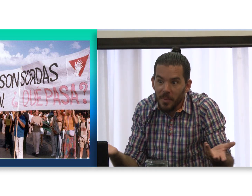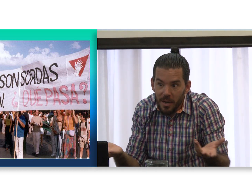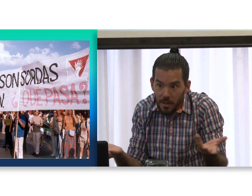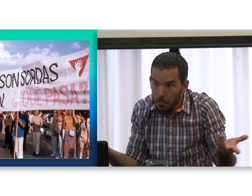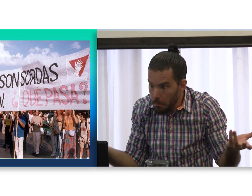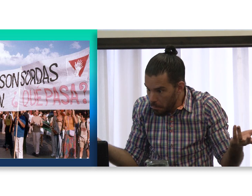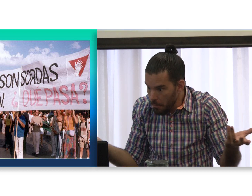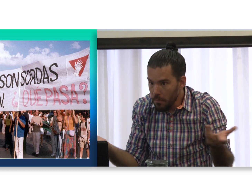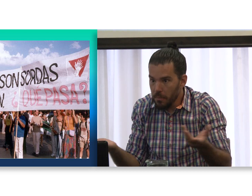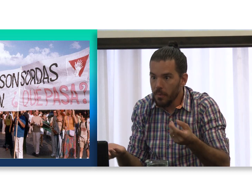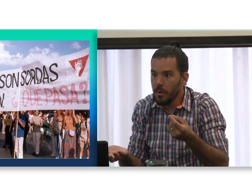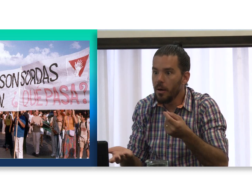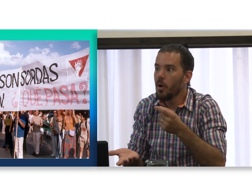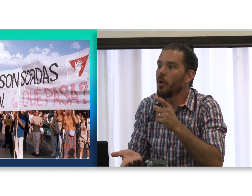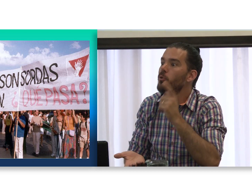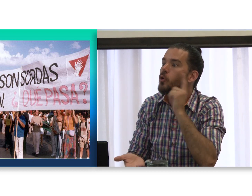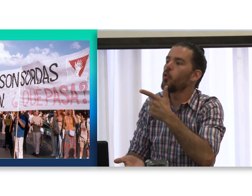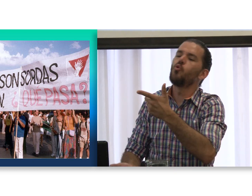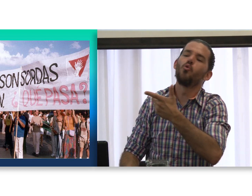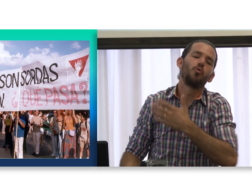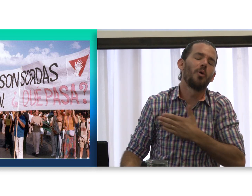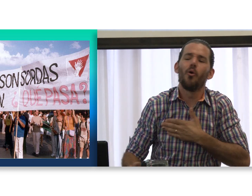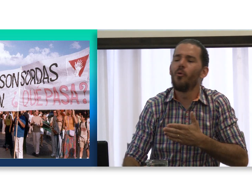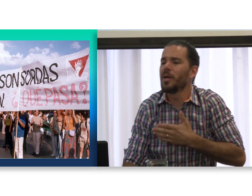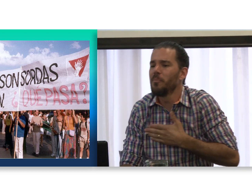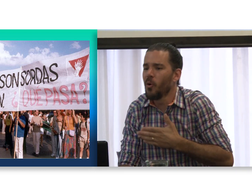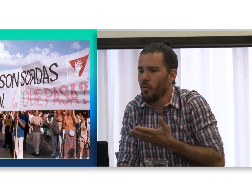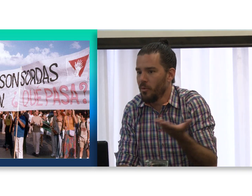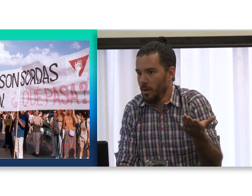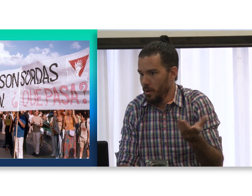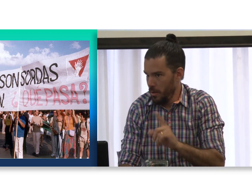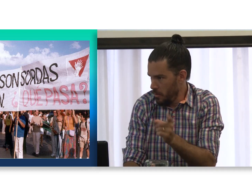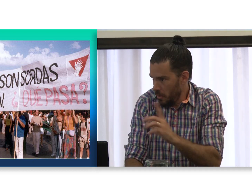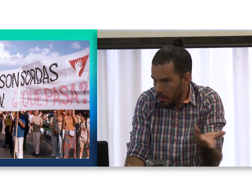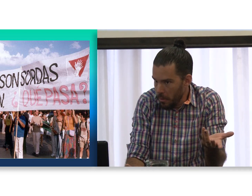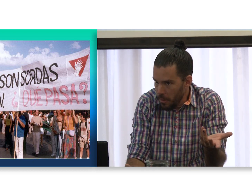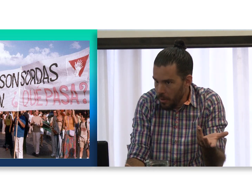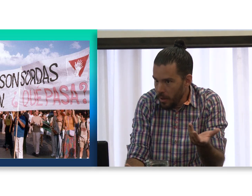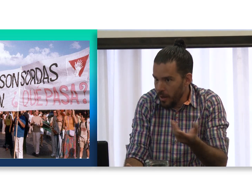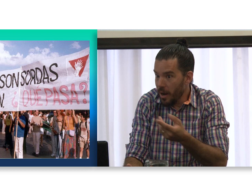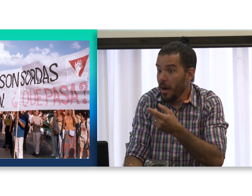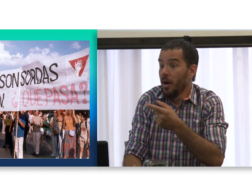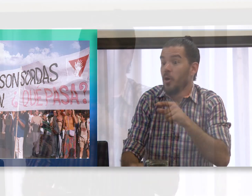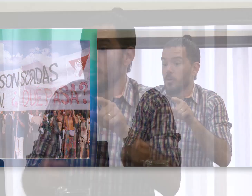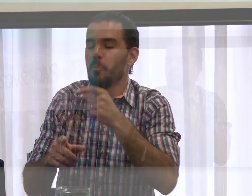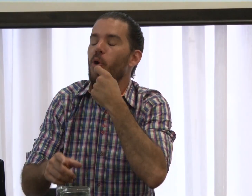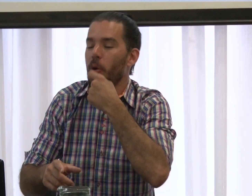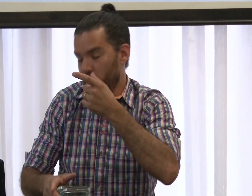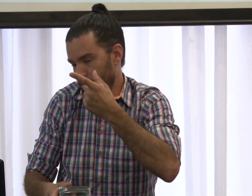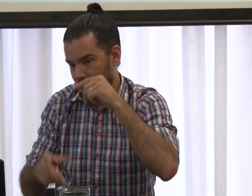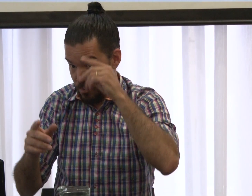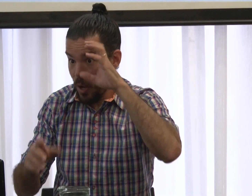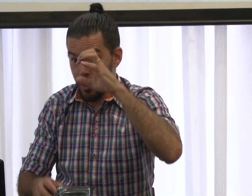Es lo último que hay en tecnología respecto a la audición y es muy diferente a cómo era. También